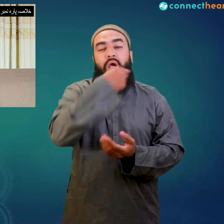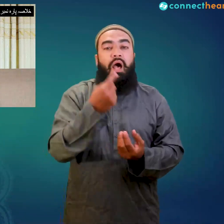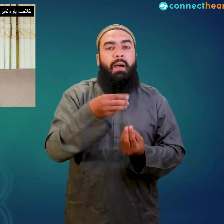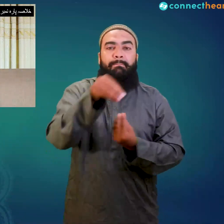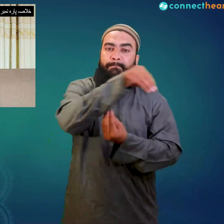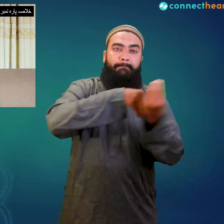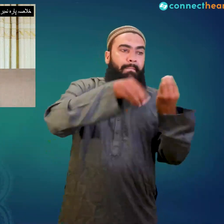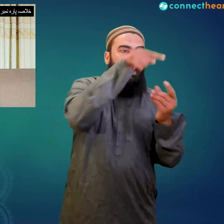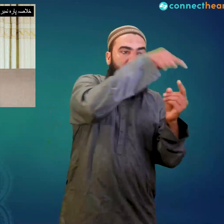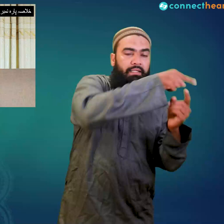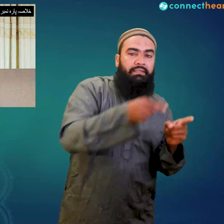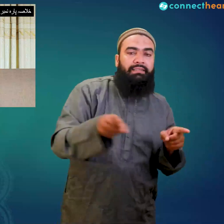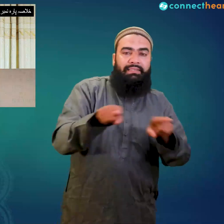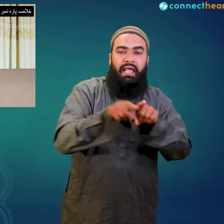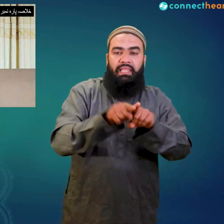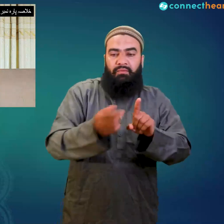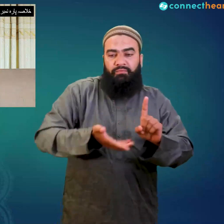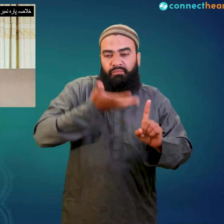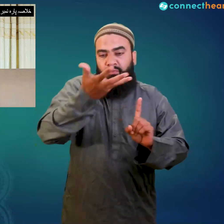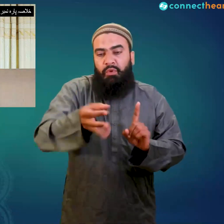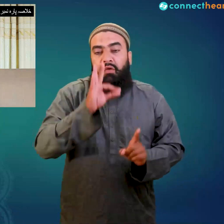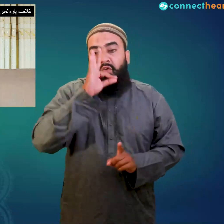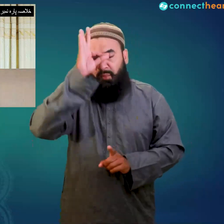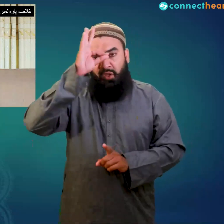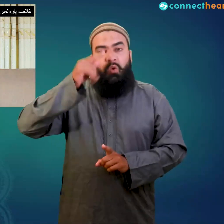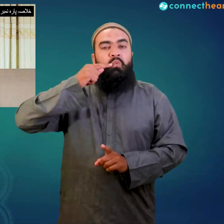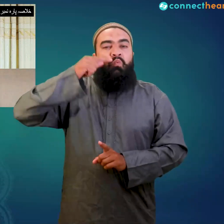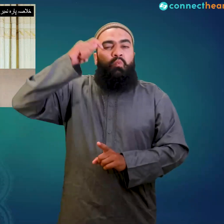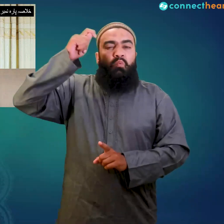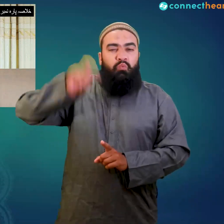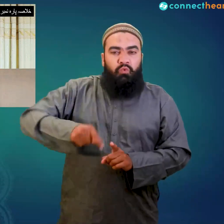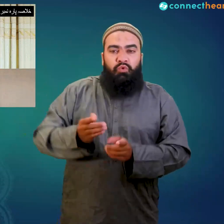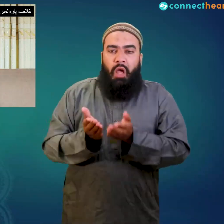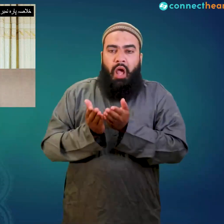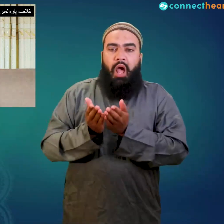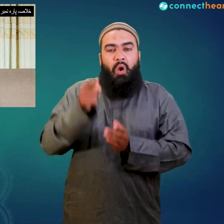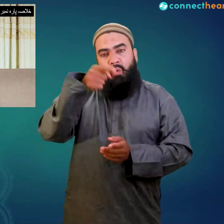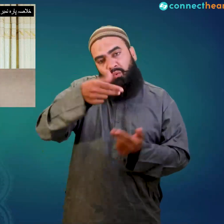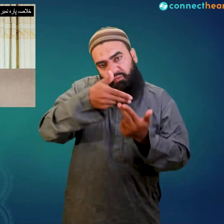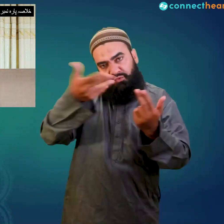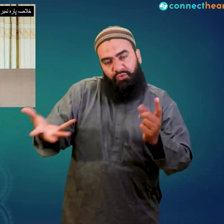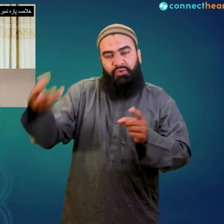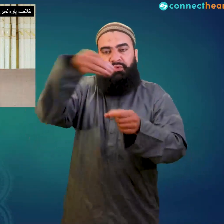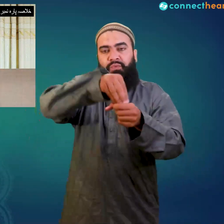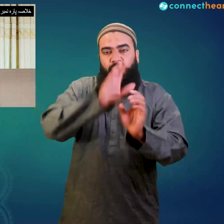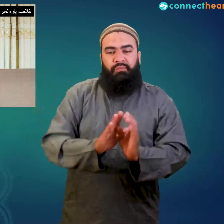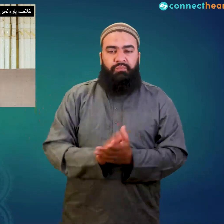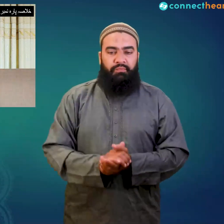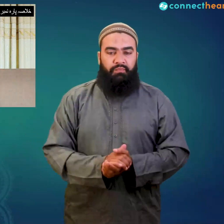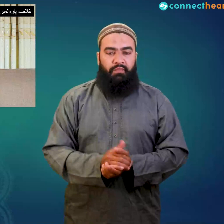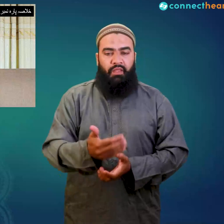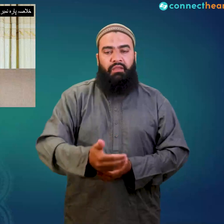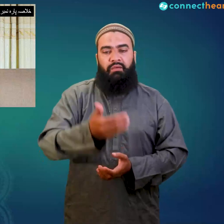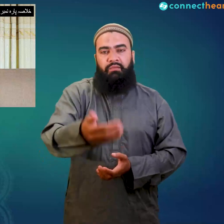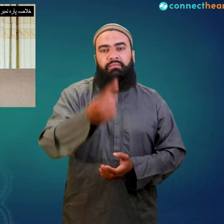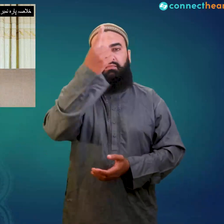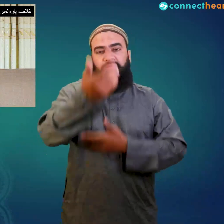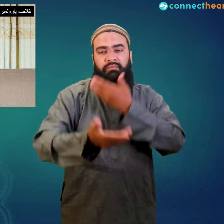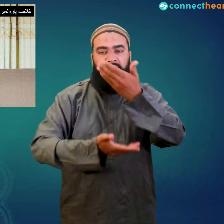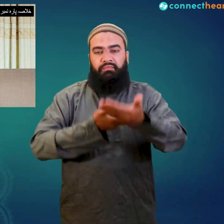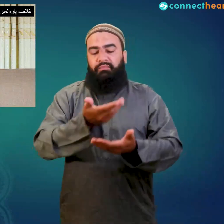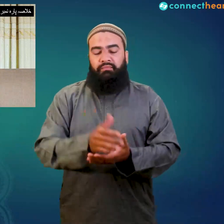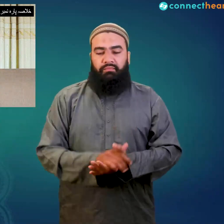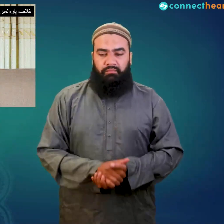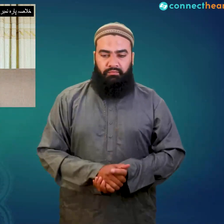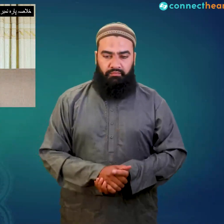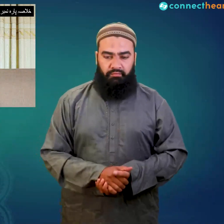علیہ السلام کا واقعہ مذکور ہے۔ رکوع نمبر 5، آیت نمبر 16 میں قال رب